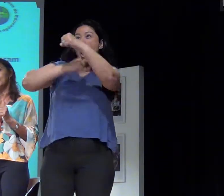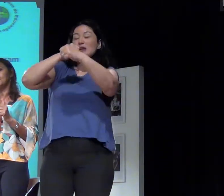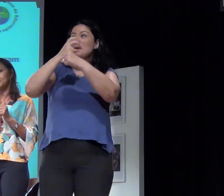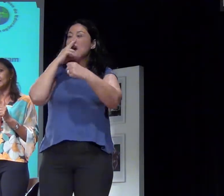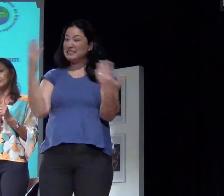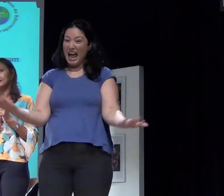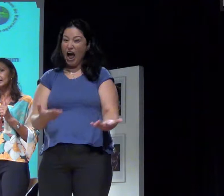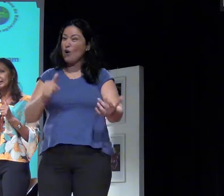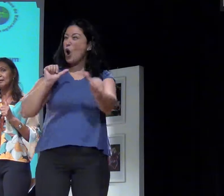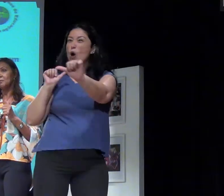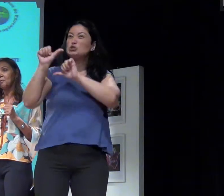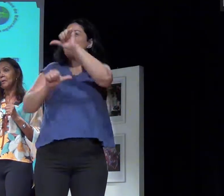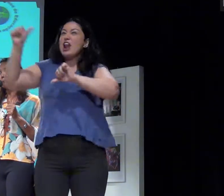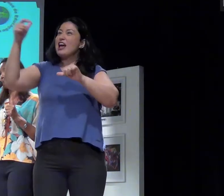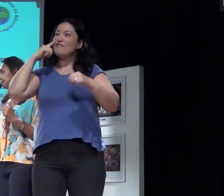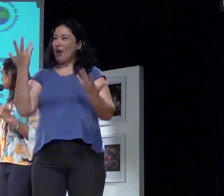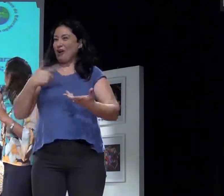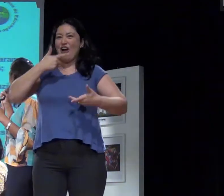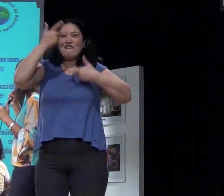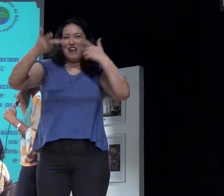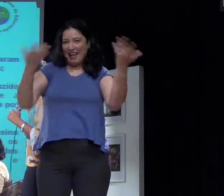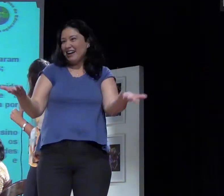do que nós estamos falando aqui nesse momento.